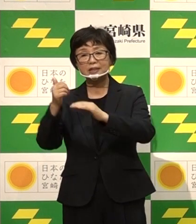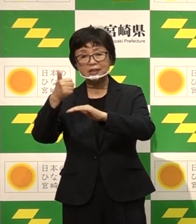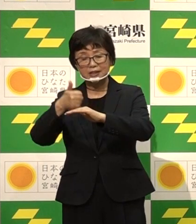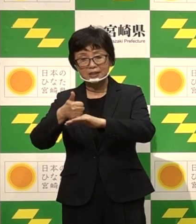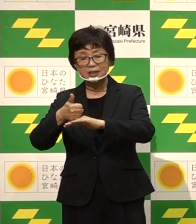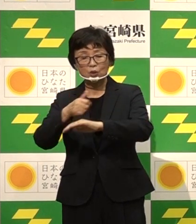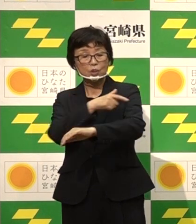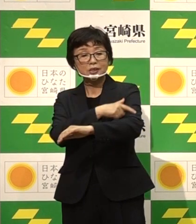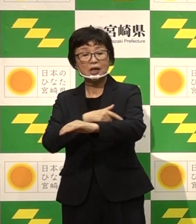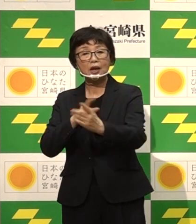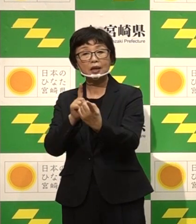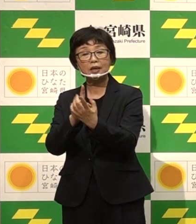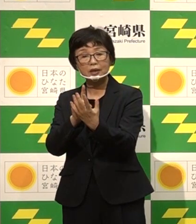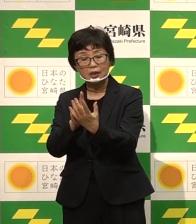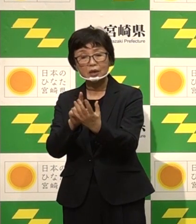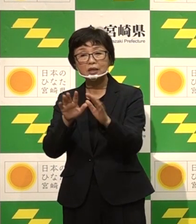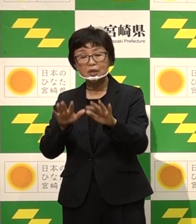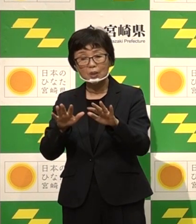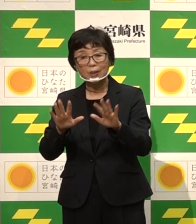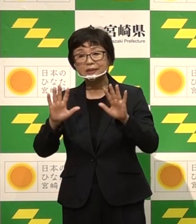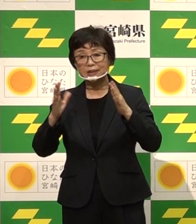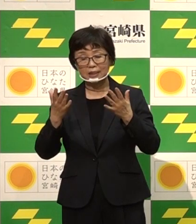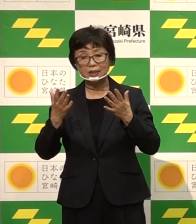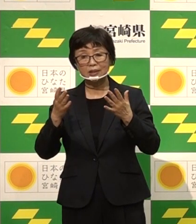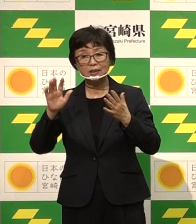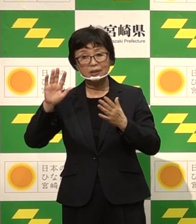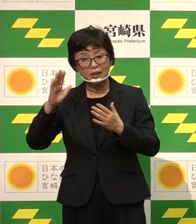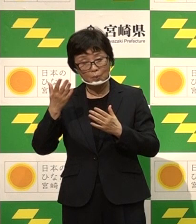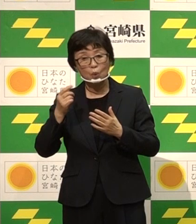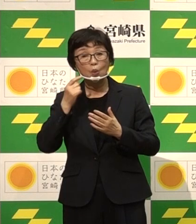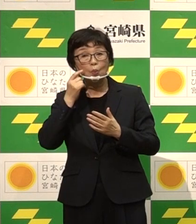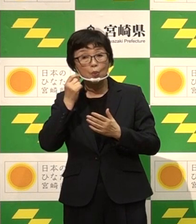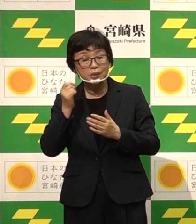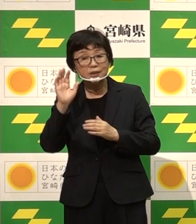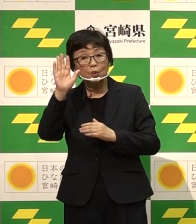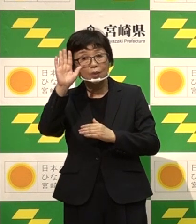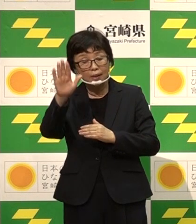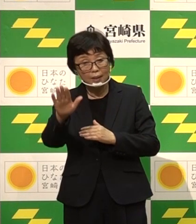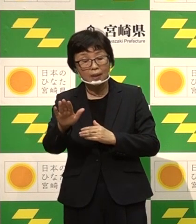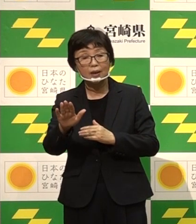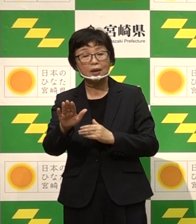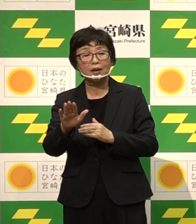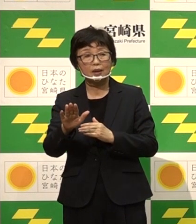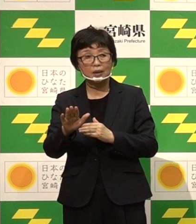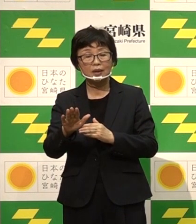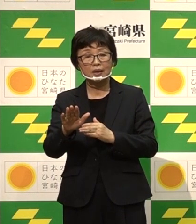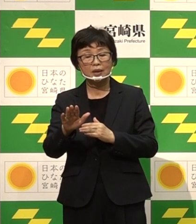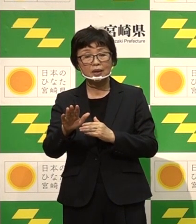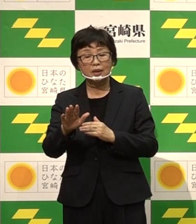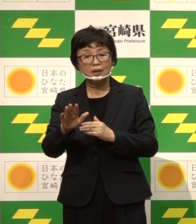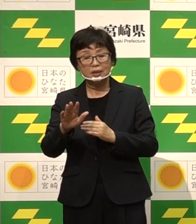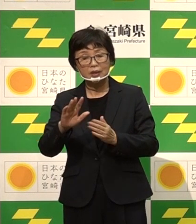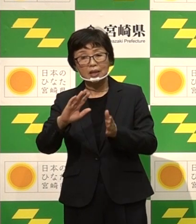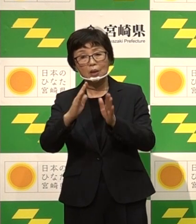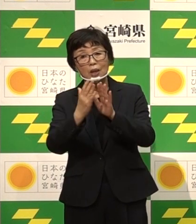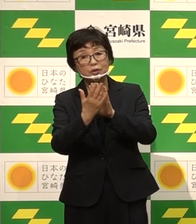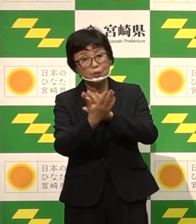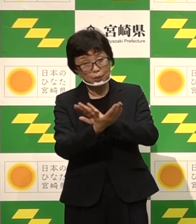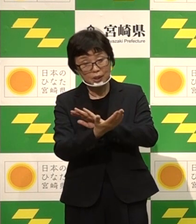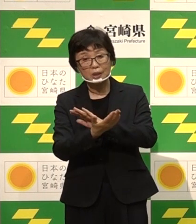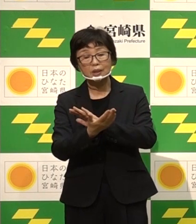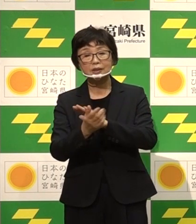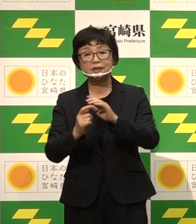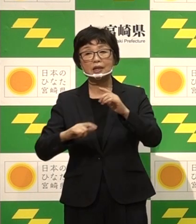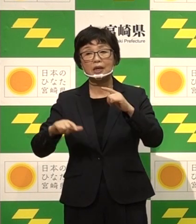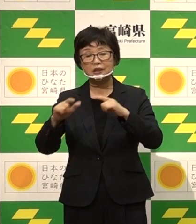も、今はそういうことはしないけれども、もしこれから時代が変わるようなら、さ